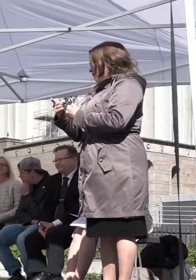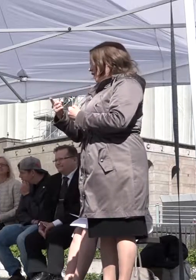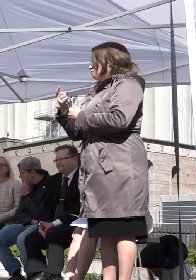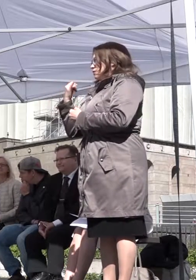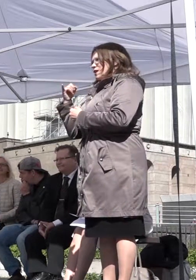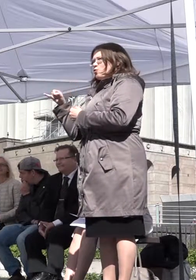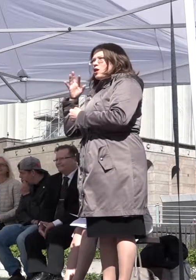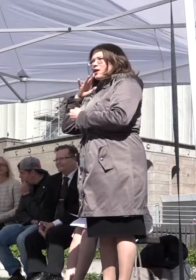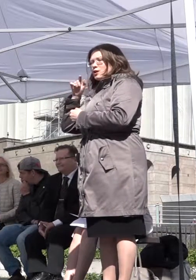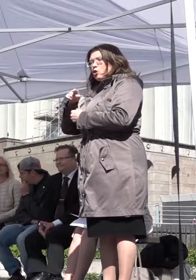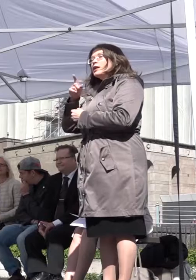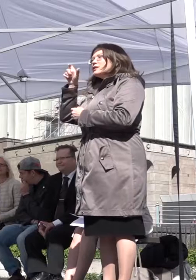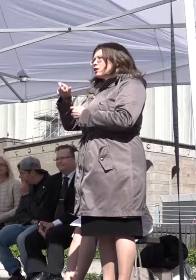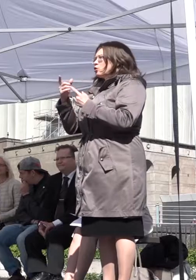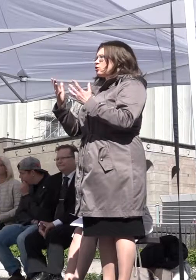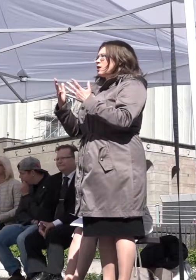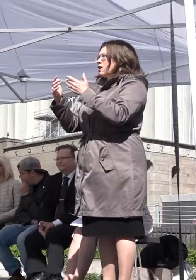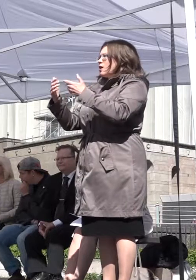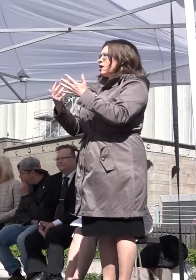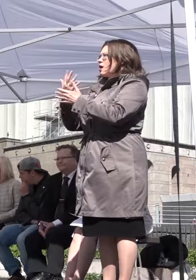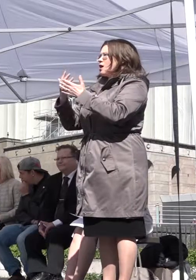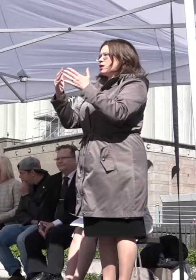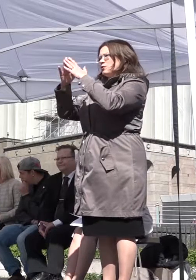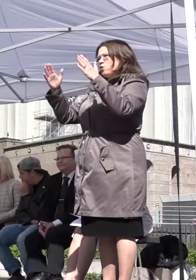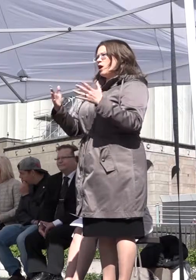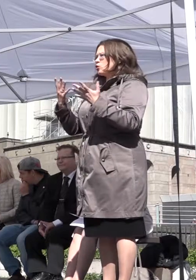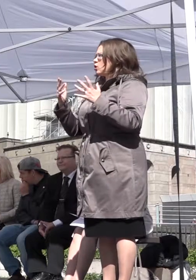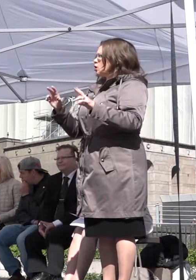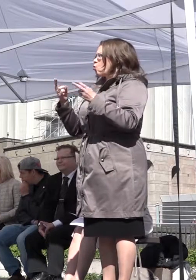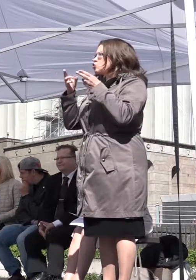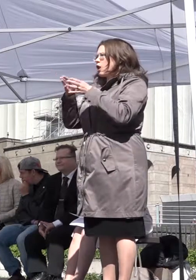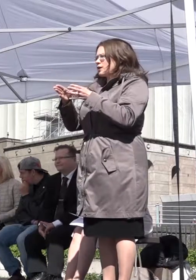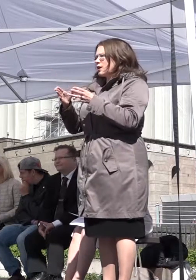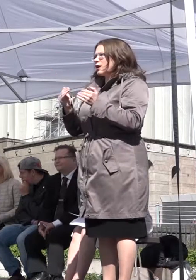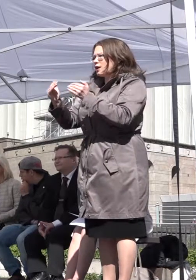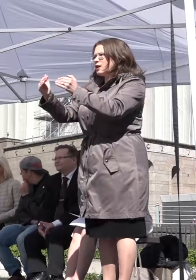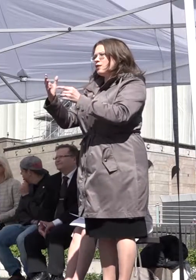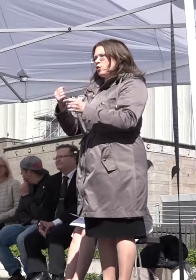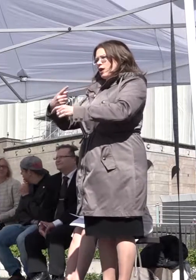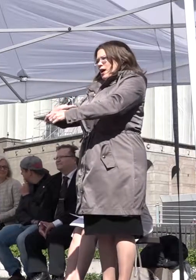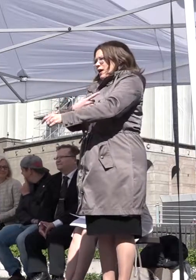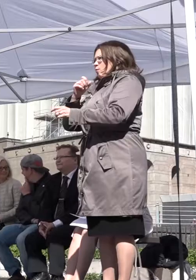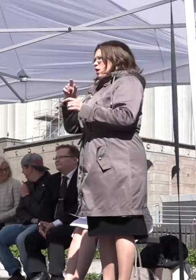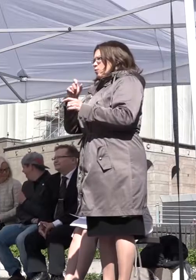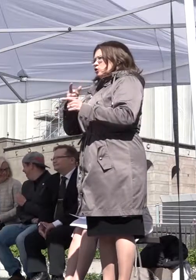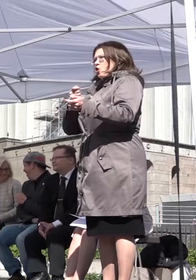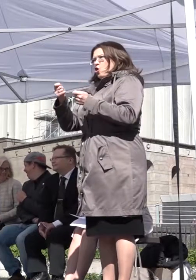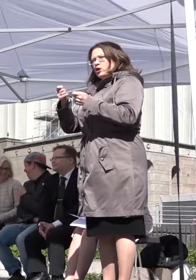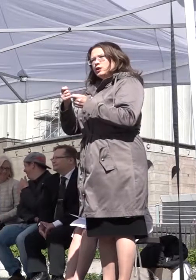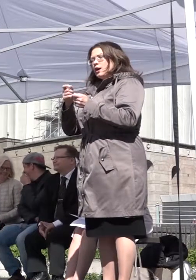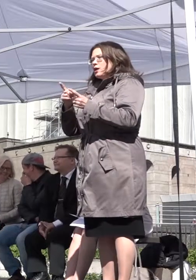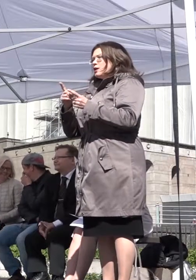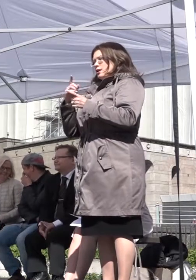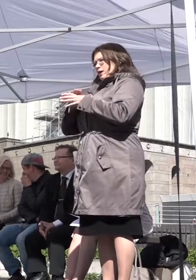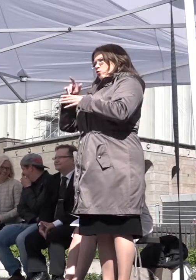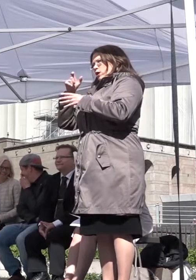sanoo, että hän jalostaa kasvihuoneella parasta aikaa lajiketta, jota voi ohjata hermoimpulsseen ja joka kukkii käyttäjänsä